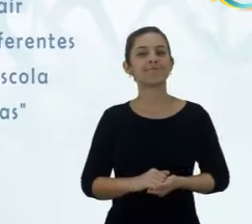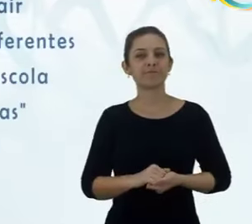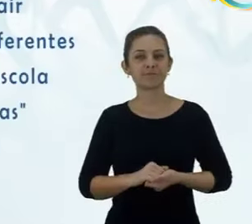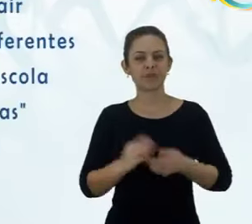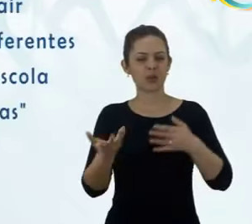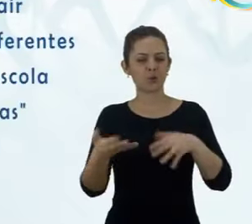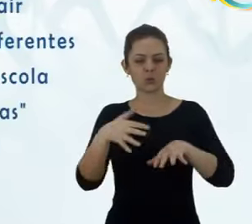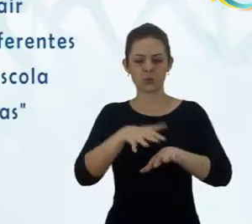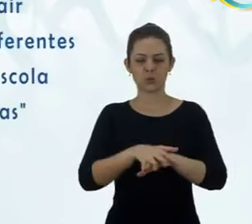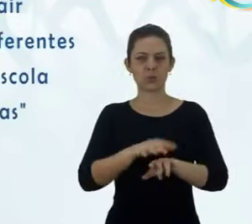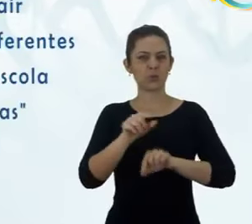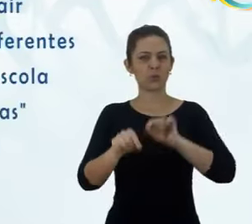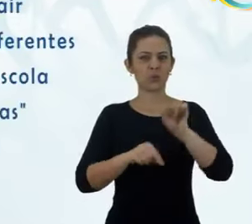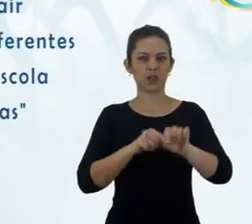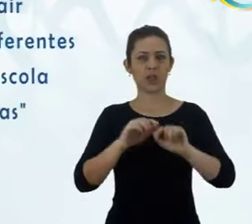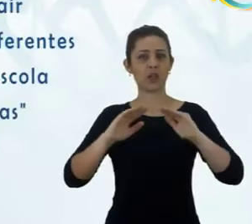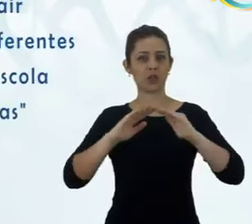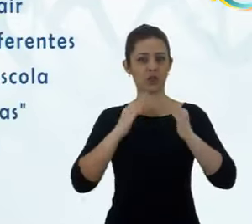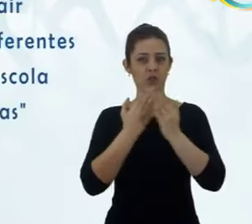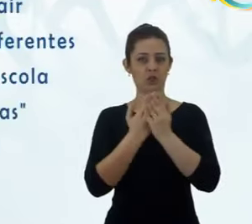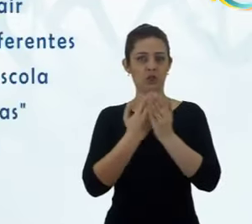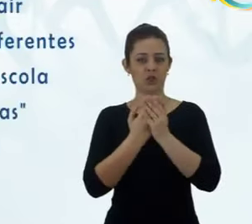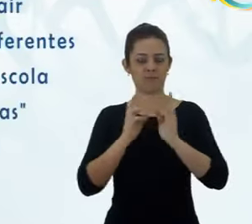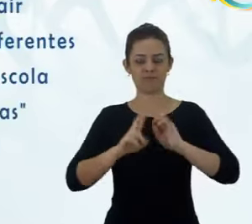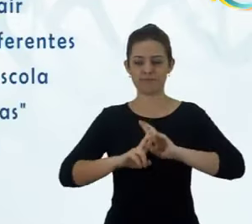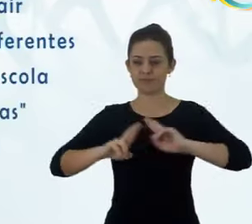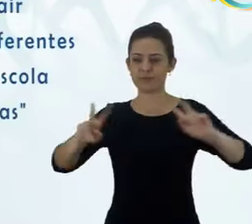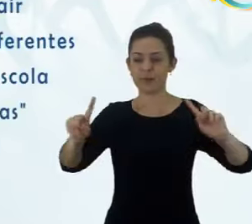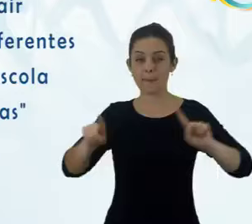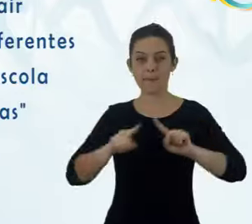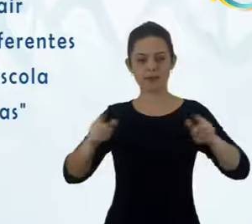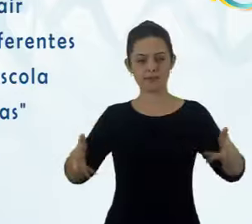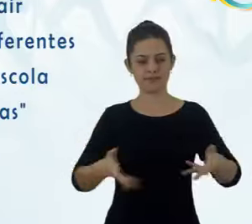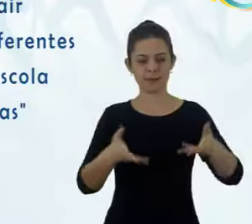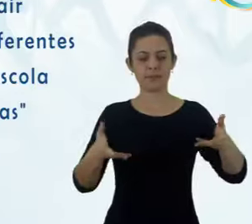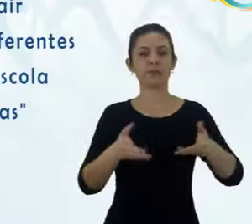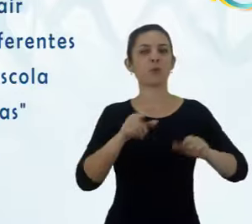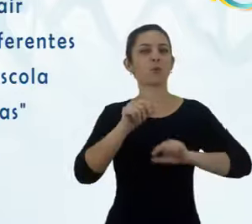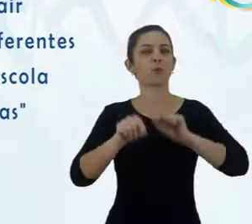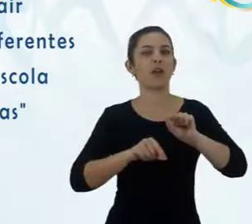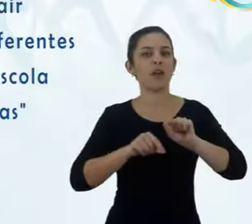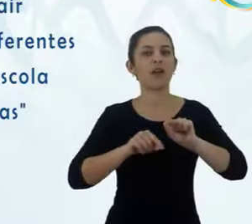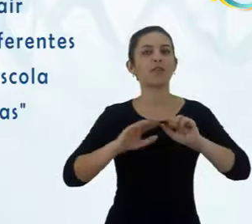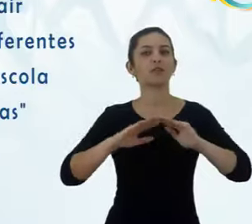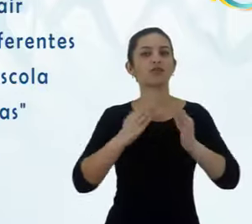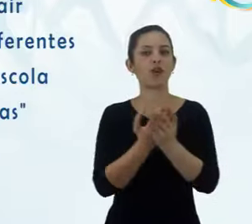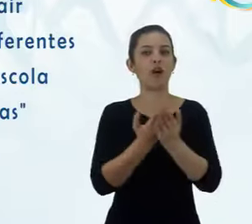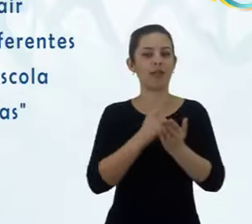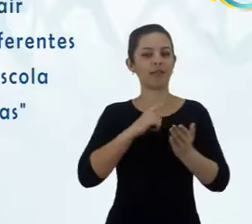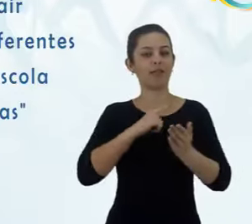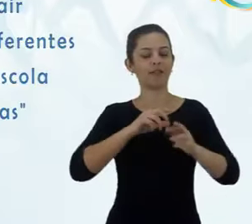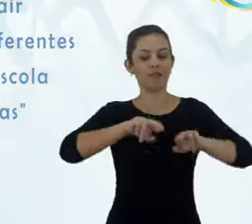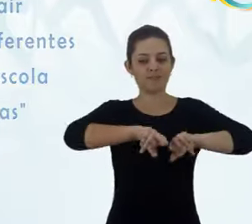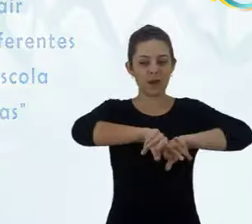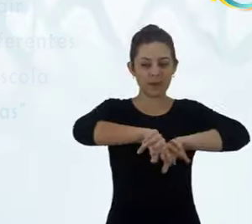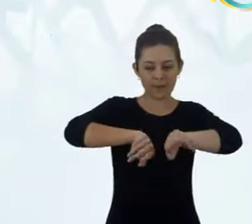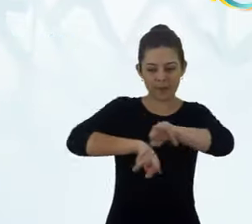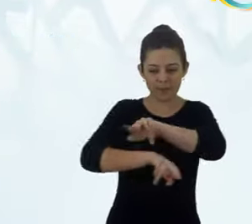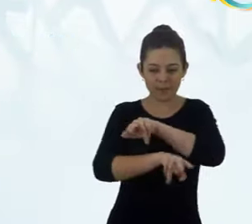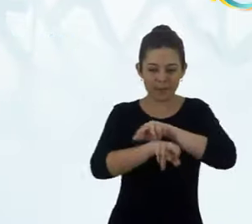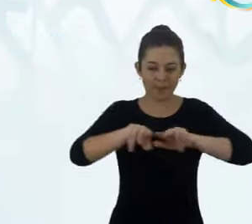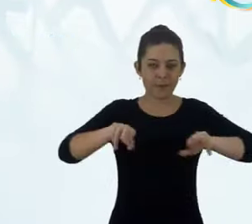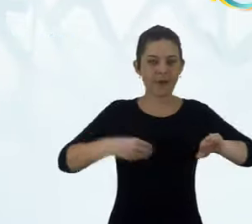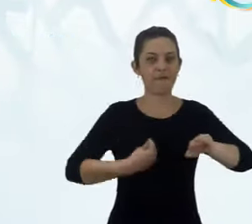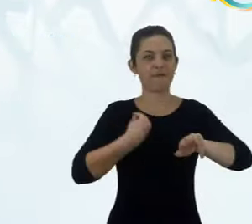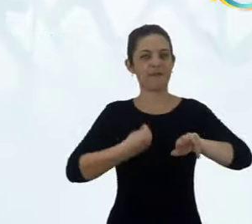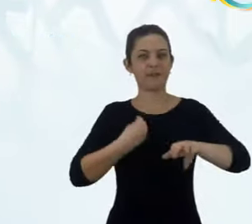refletirem: inclusão é sair das escolas dos diferentes e promover a escola das diferenças. Eu acho que é